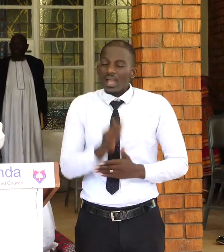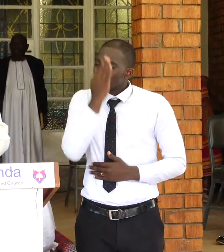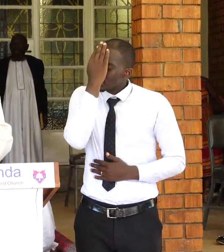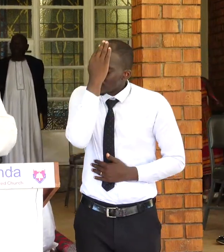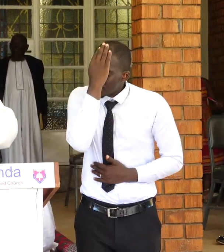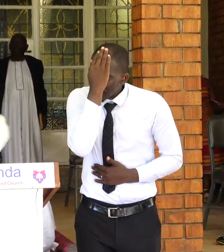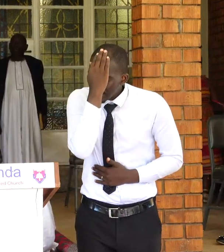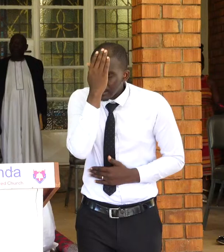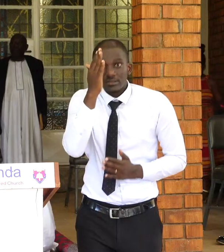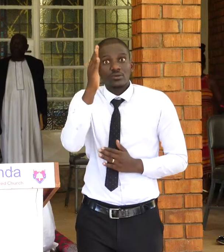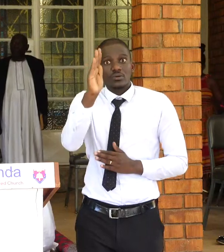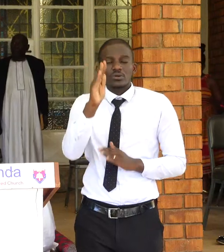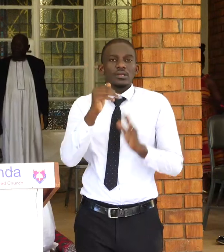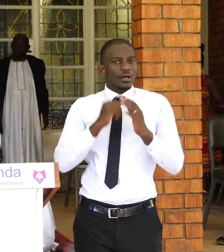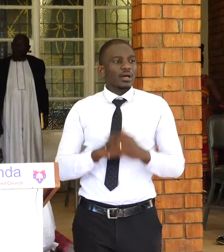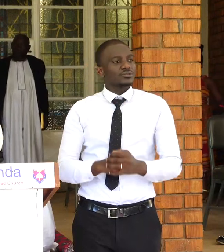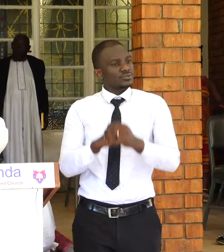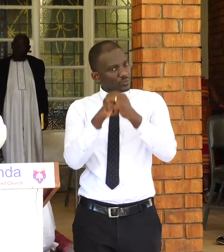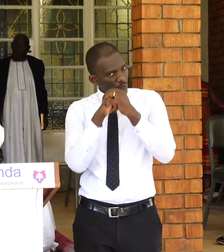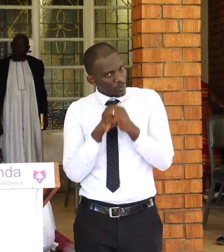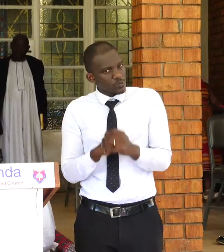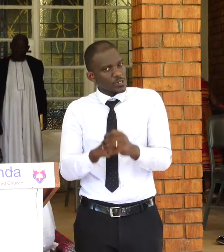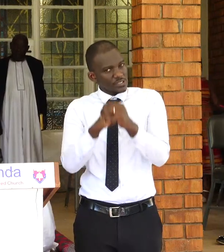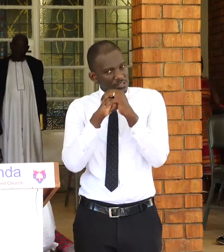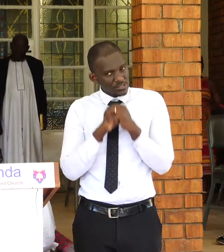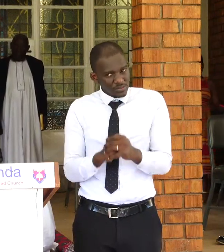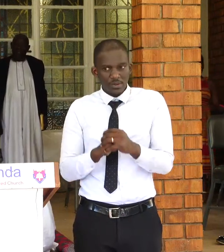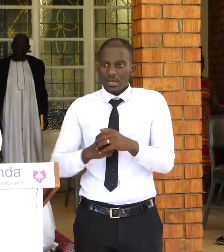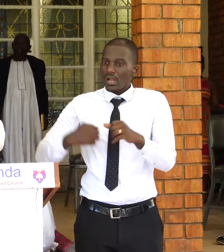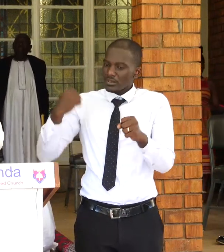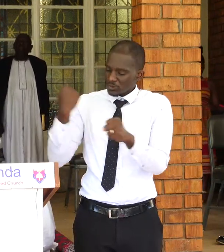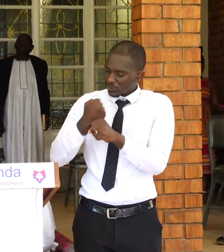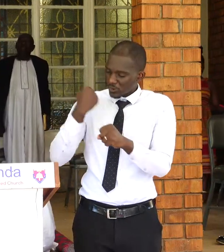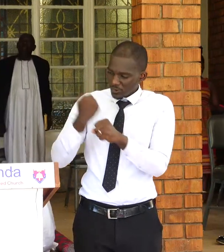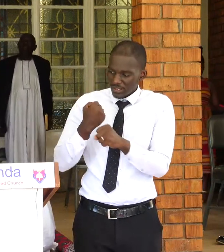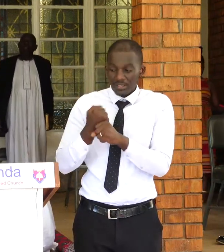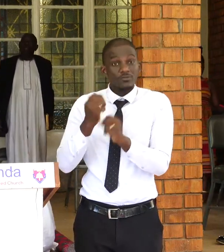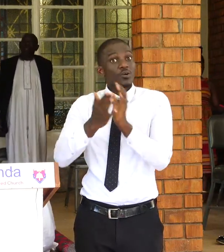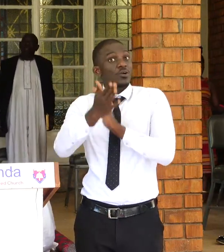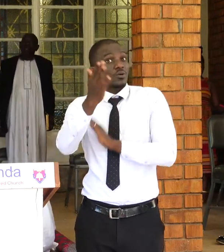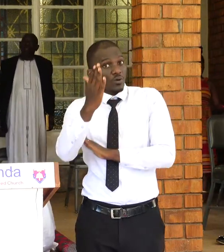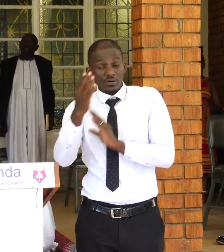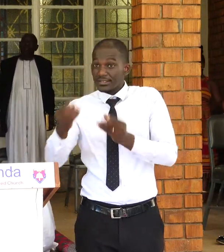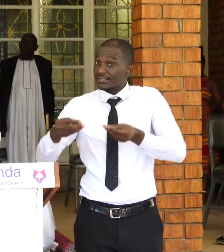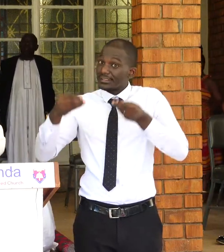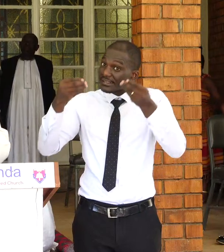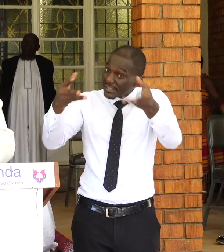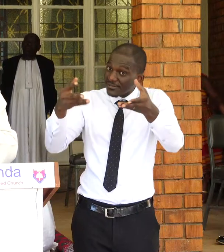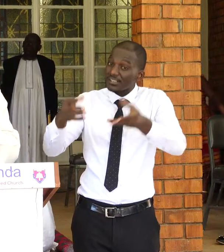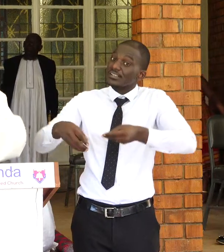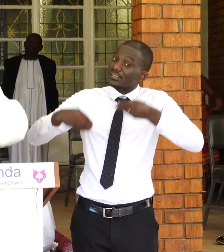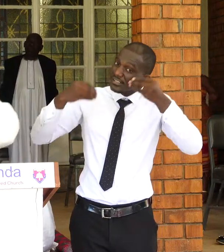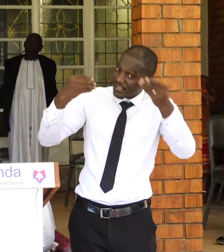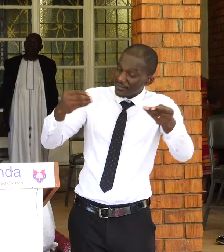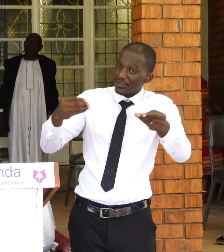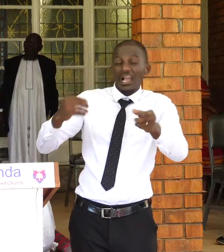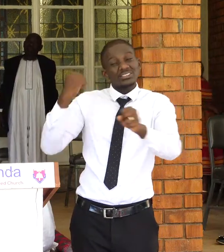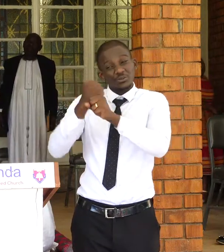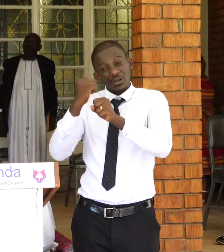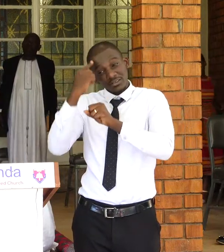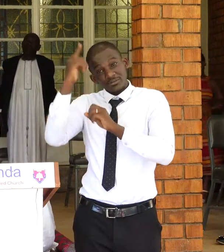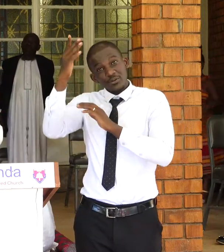wo ng'osinza, osinze ng'okikolera Katonda, ng'ogaba, ogabe ng'okikolera Katonda,